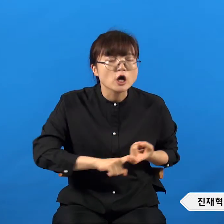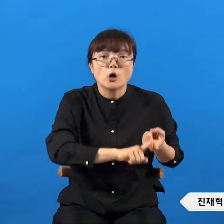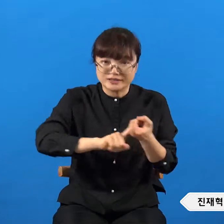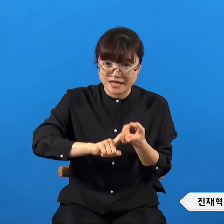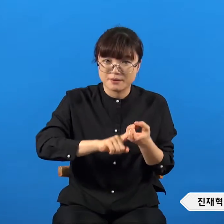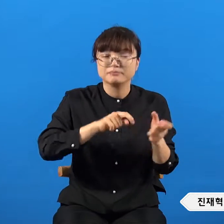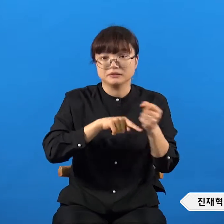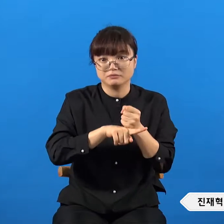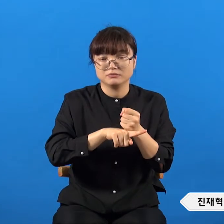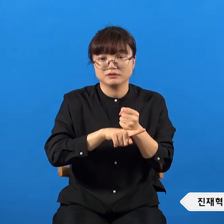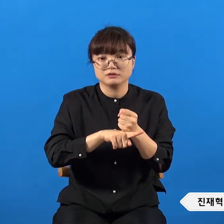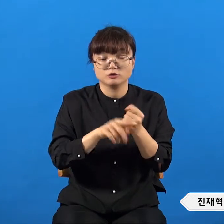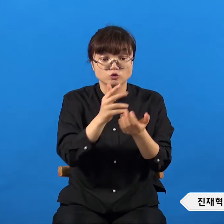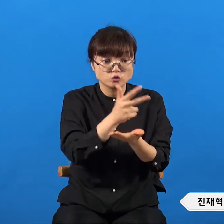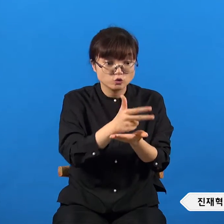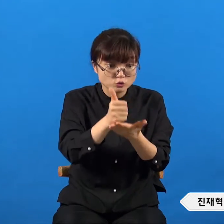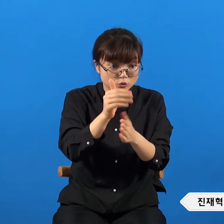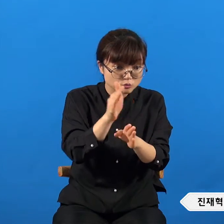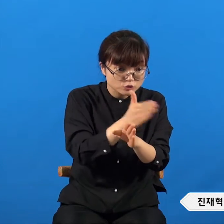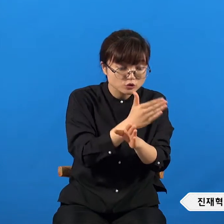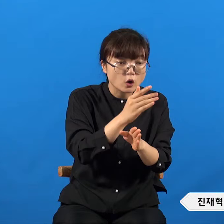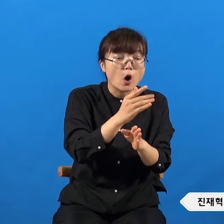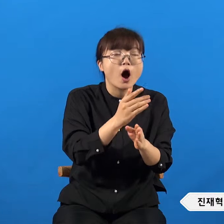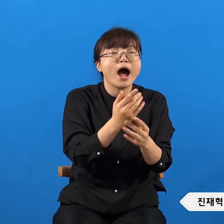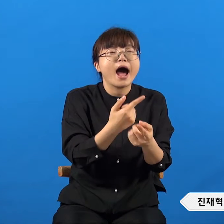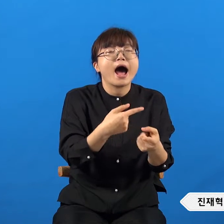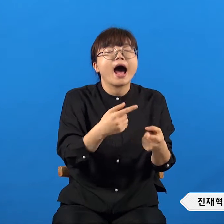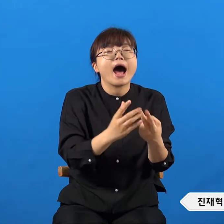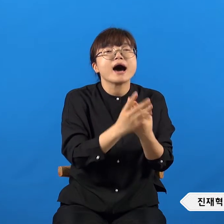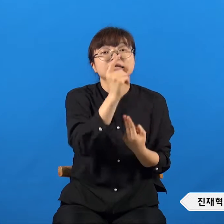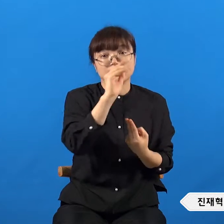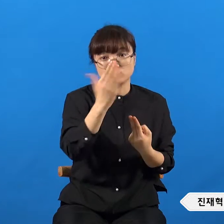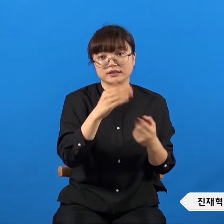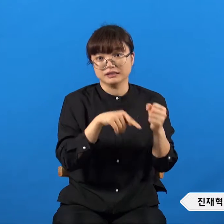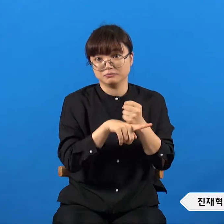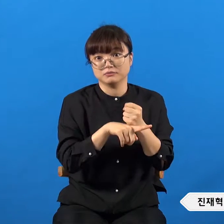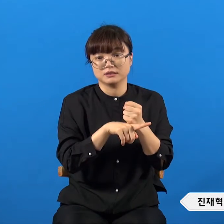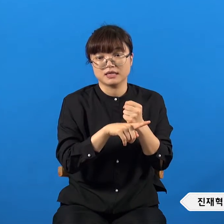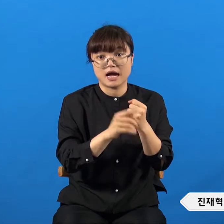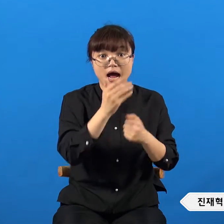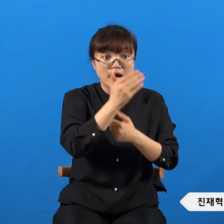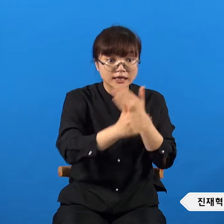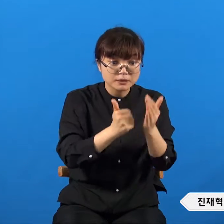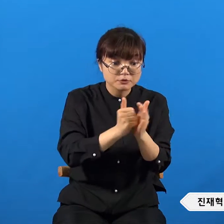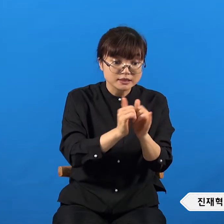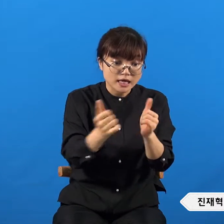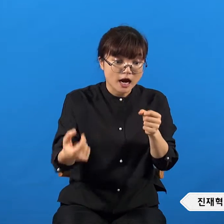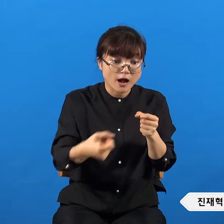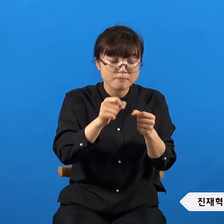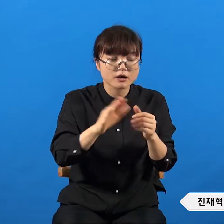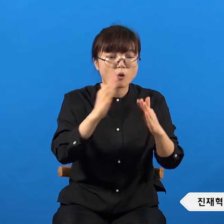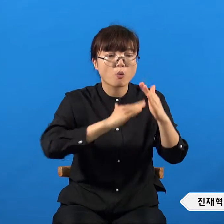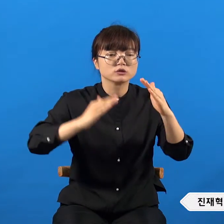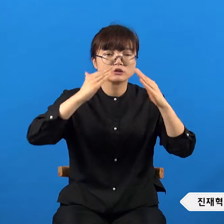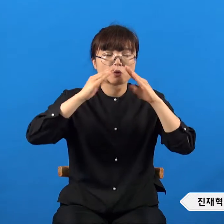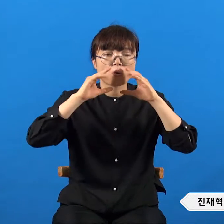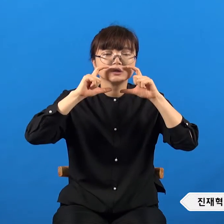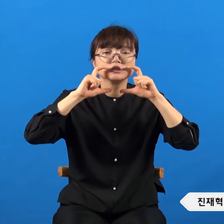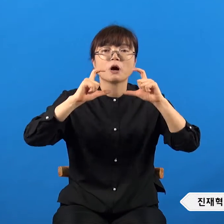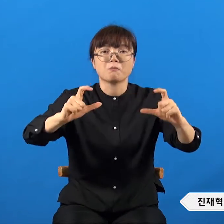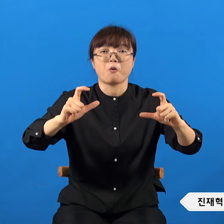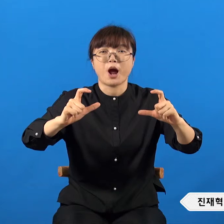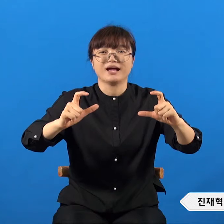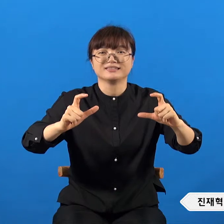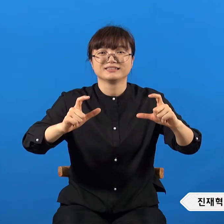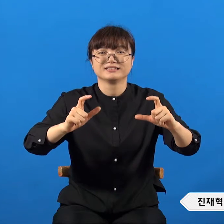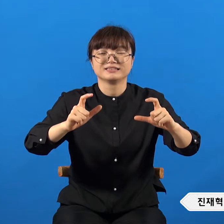연합됨을 나타납니다. 주님으로부터 하나가 되었다는 사실을 하나님과 사람 앞에 공포하는 것이